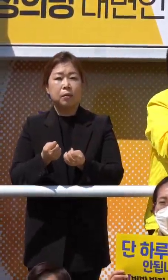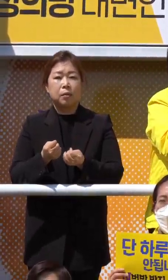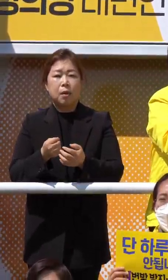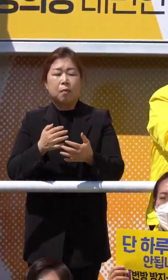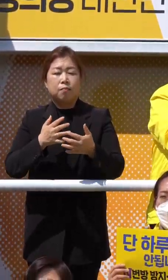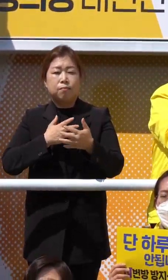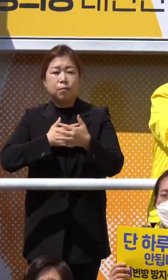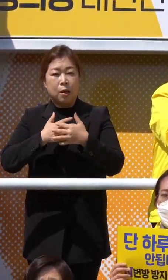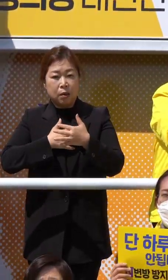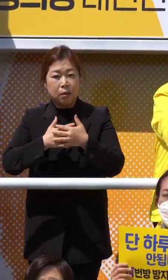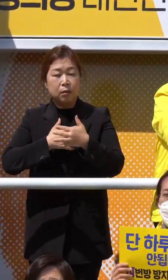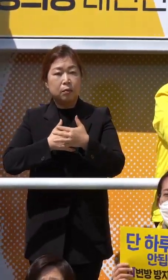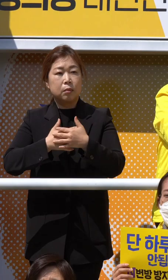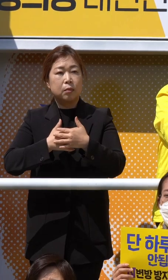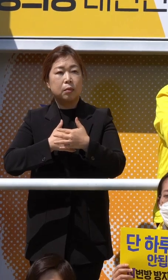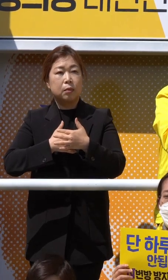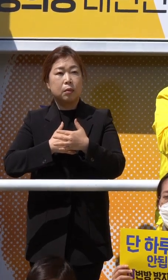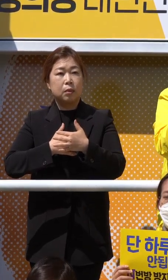불안하고